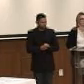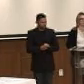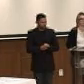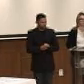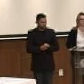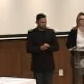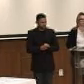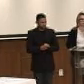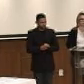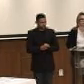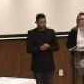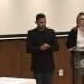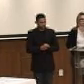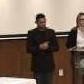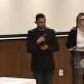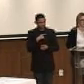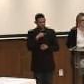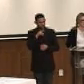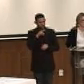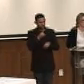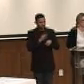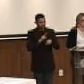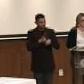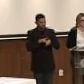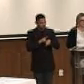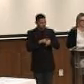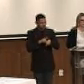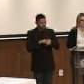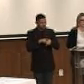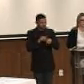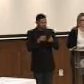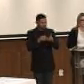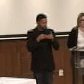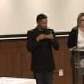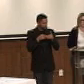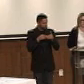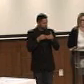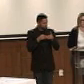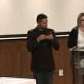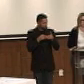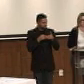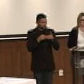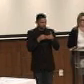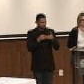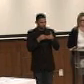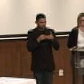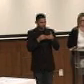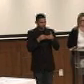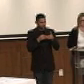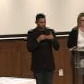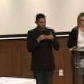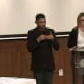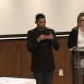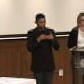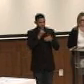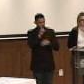Só um momentinho, só um momento. O candidato Conciani pede direito à resposta.